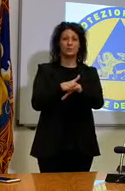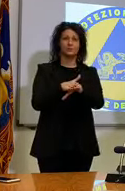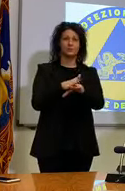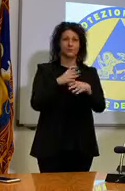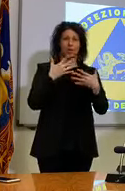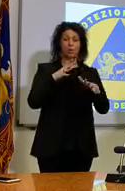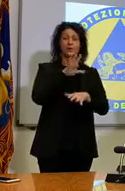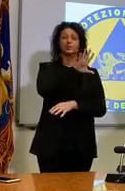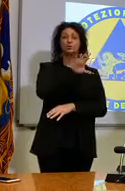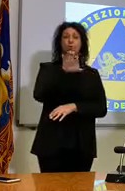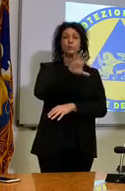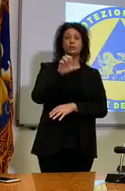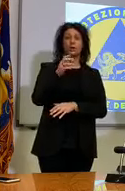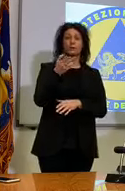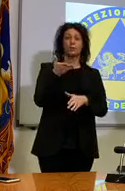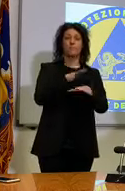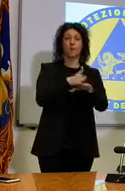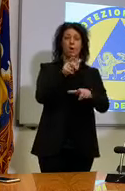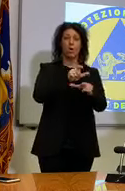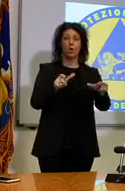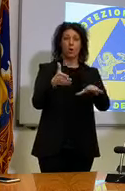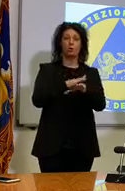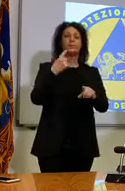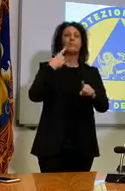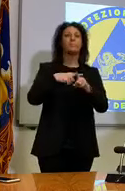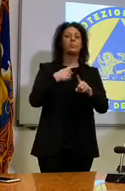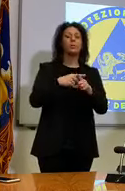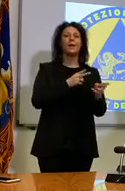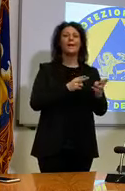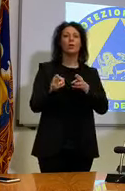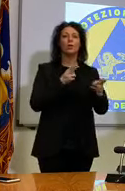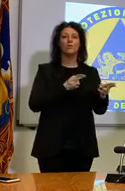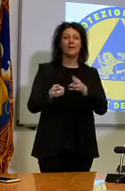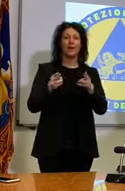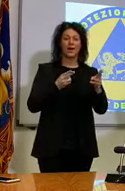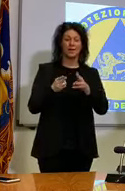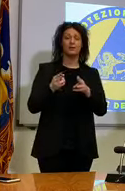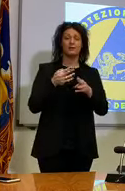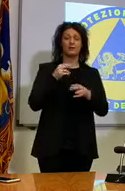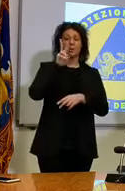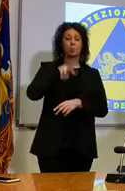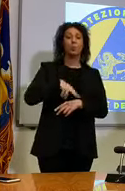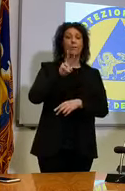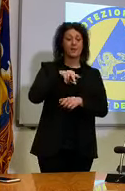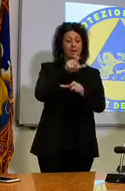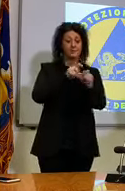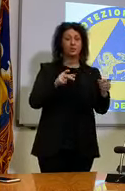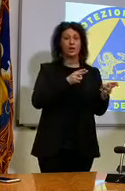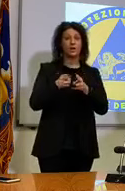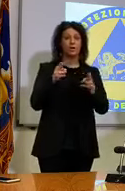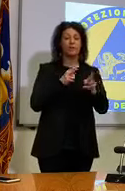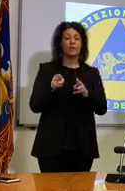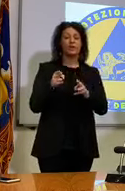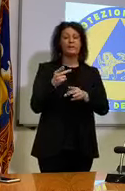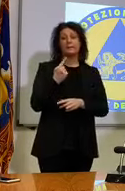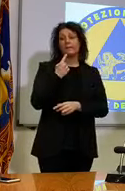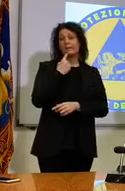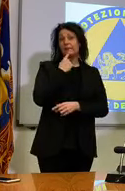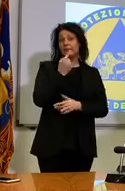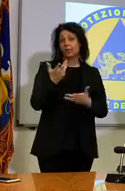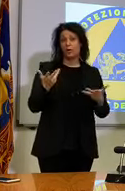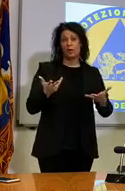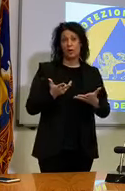500 morti, e con i ricoverati che sono 2.000 ricoverati, vi dico che